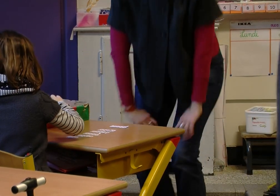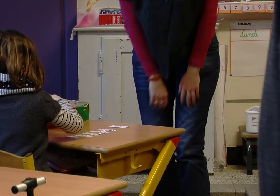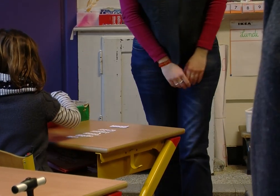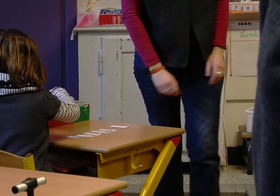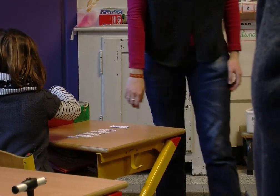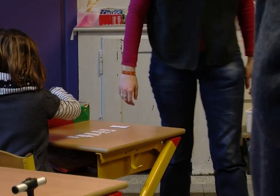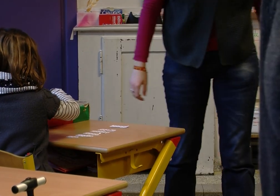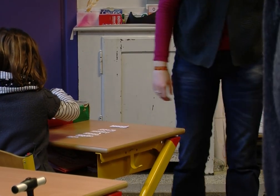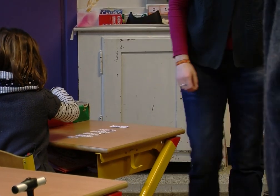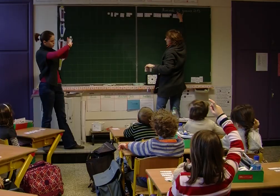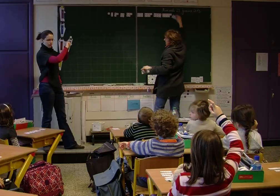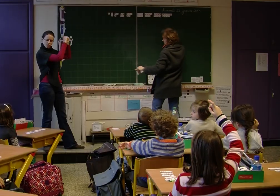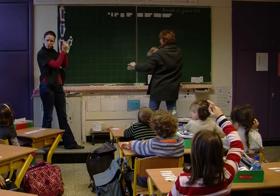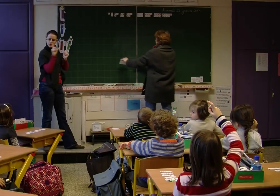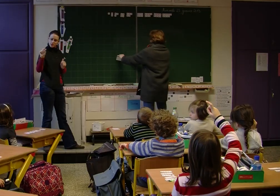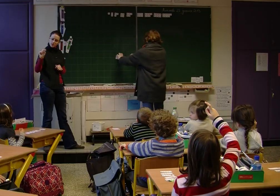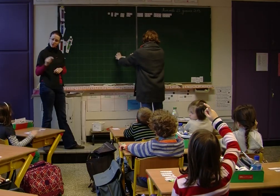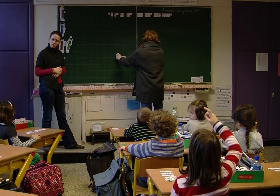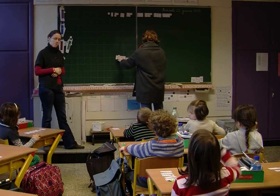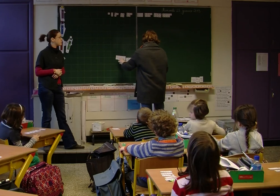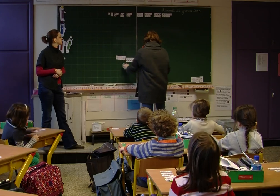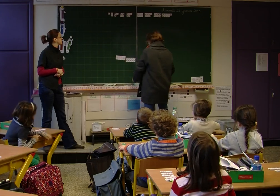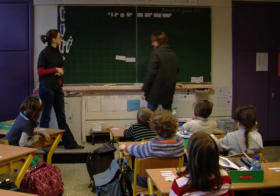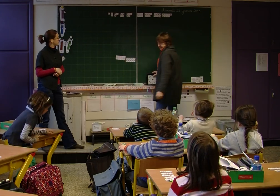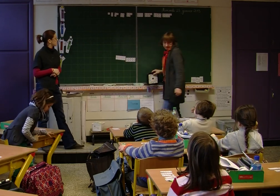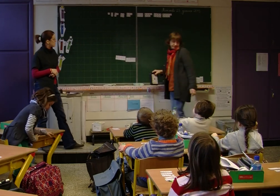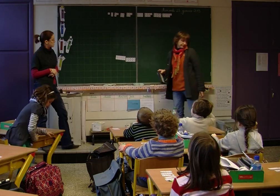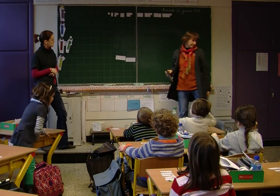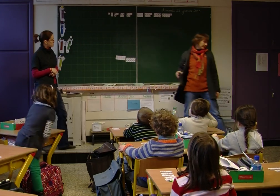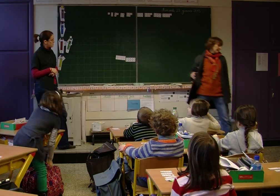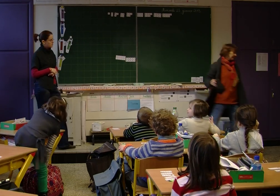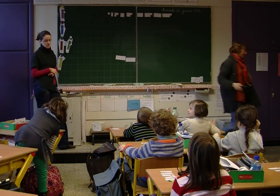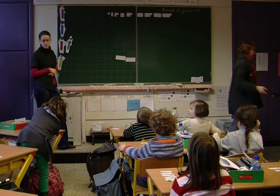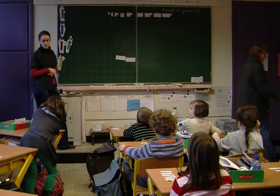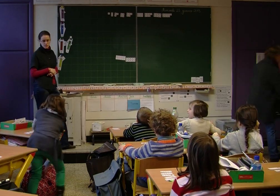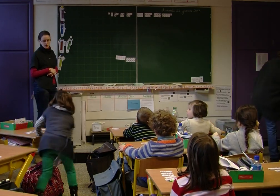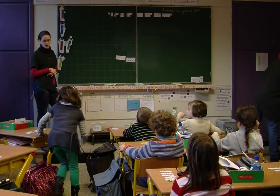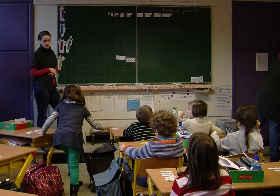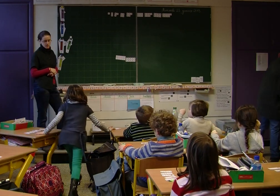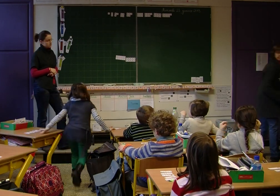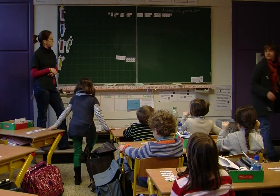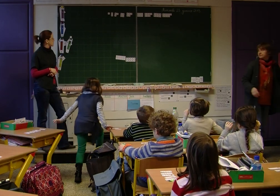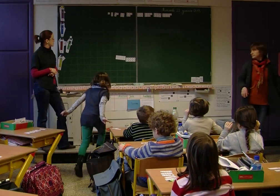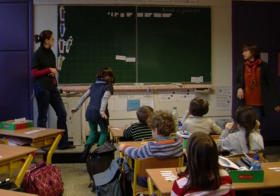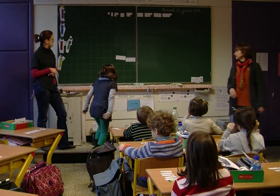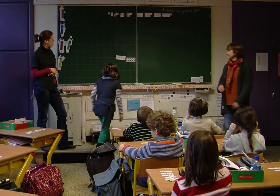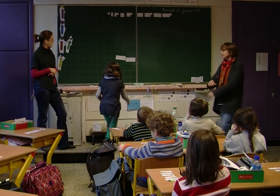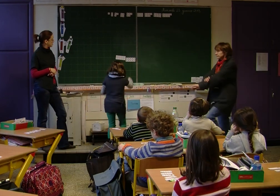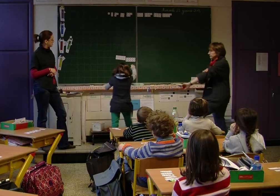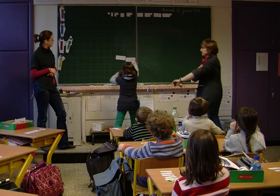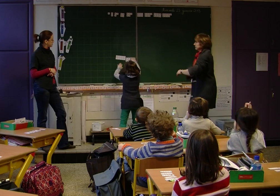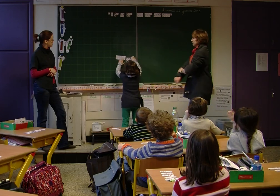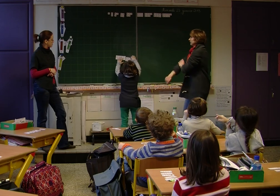tellement de choses intéressantes que je dois bien utiliser les deux. Non, je déconne. Mais il faut garder en tête qu'on est tous